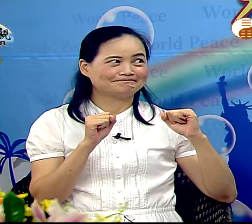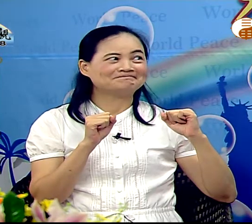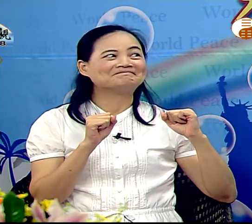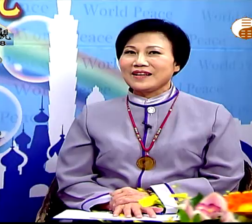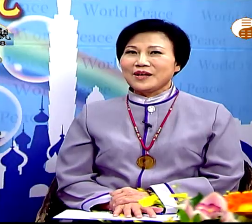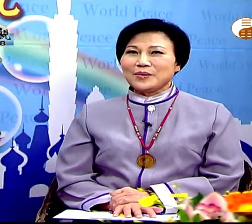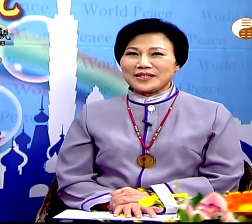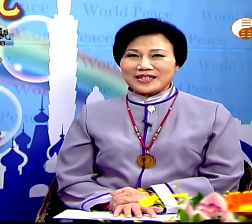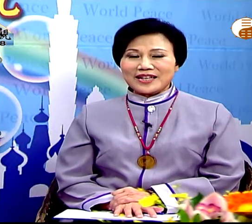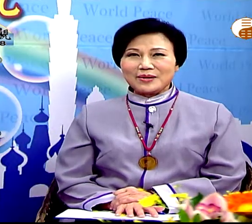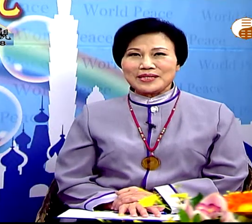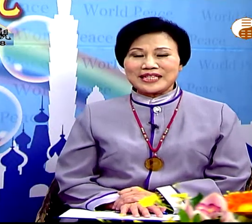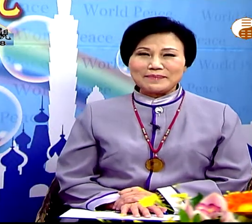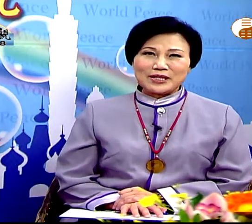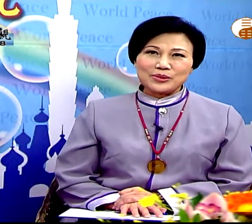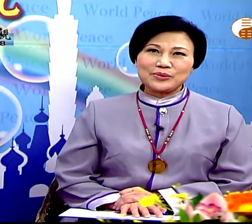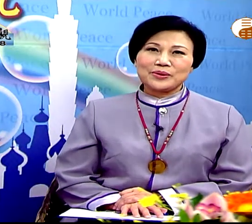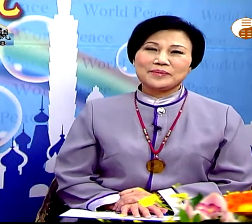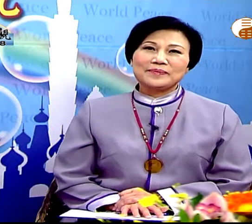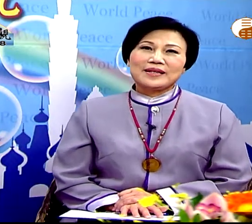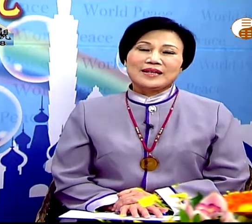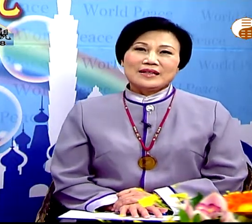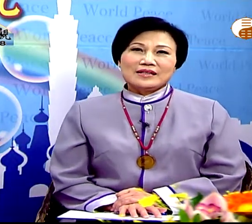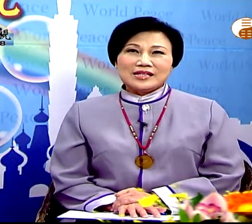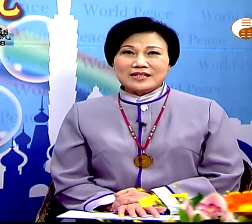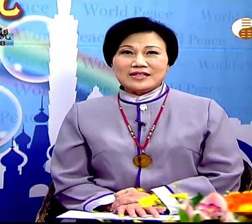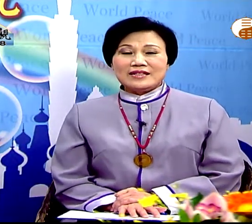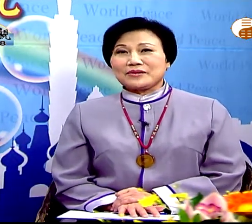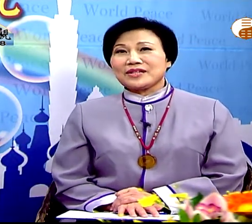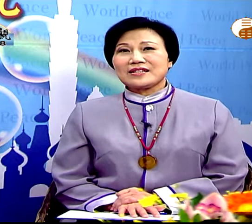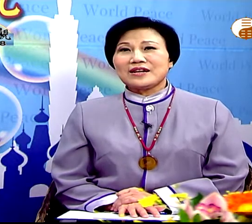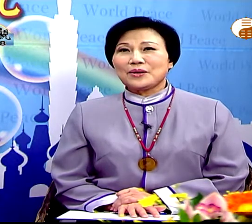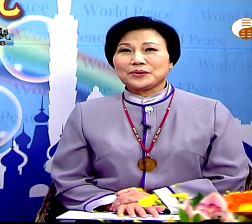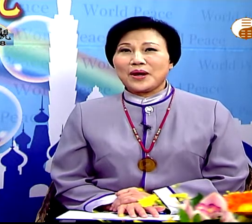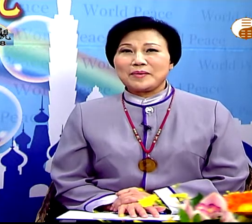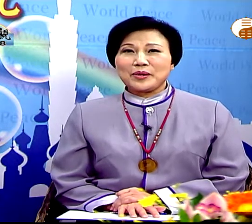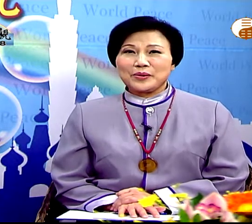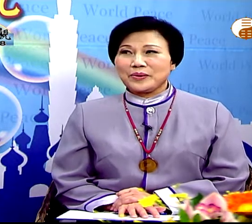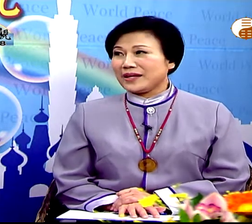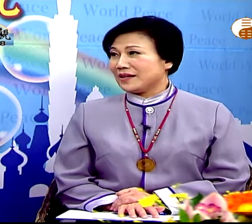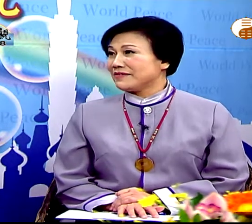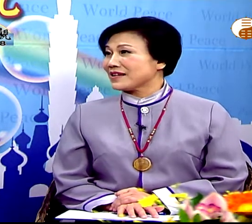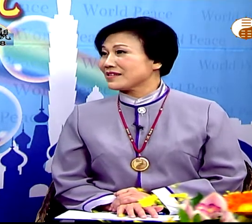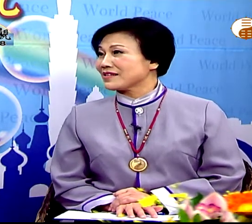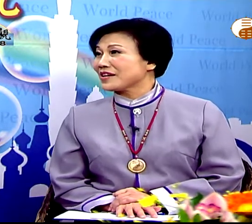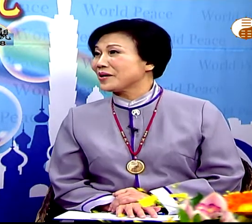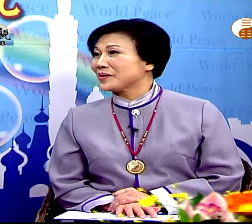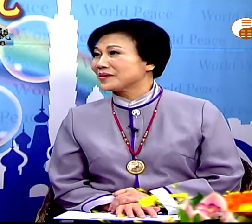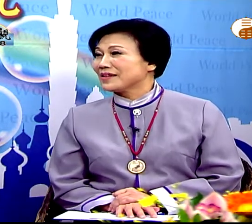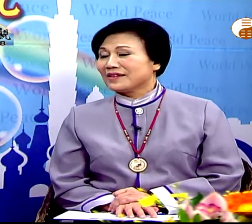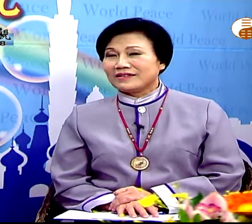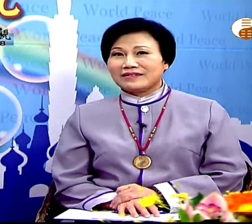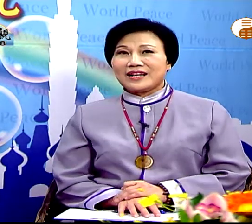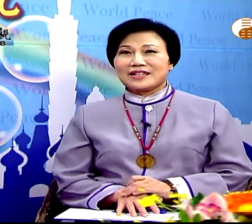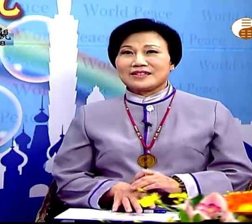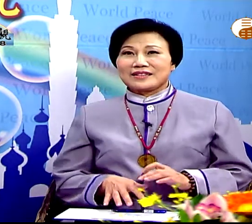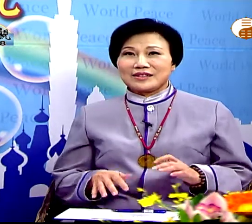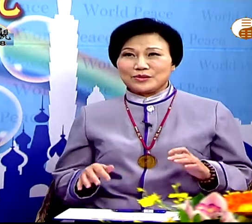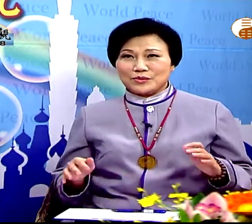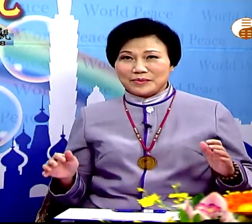是，我曾经看过这样一本书，其实早些时候都还没有语言发生的时候，那我们